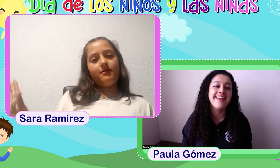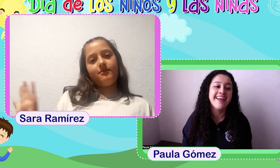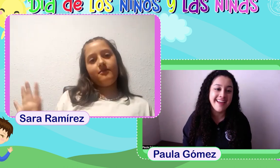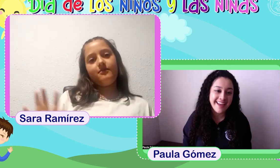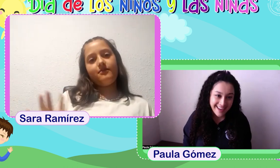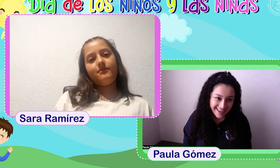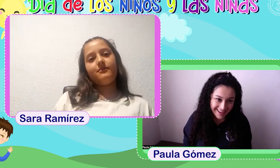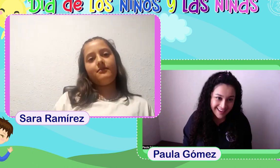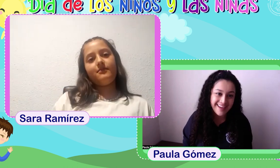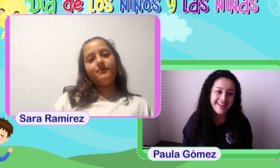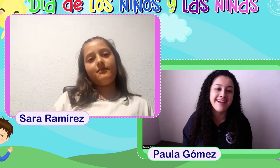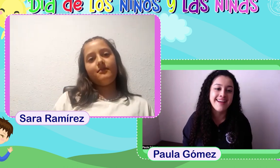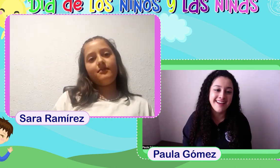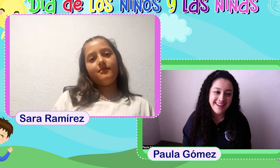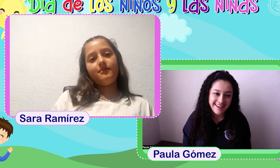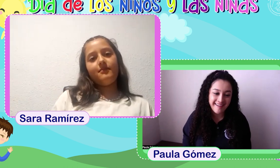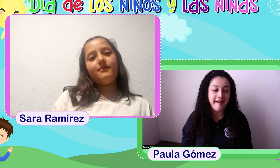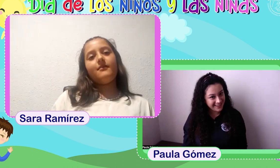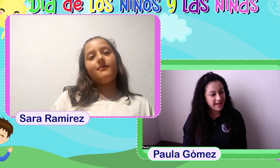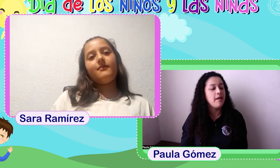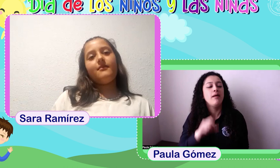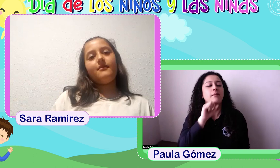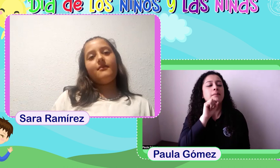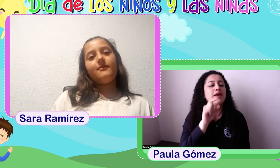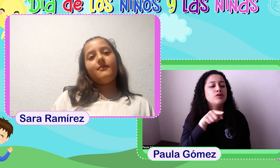Entienden y ya.